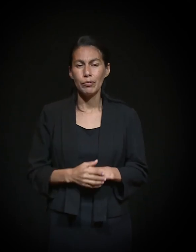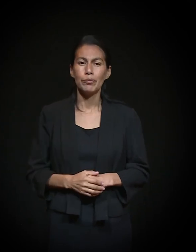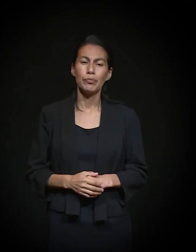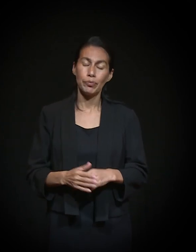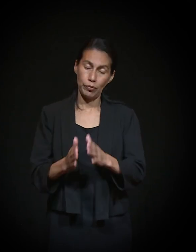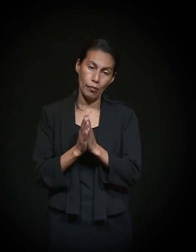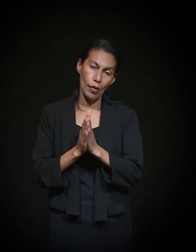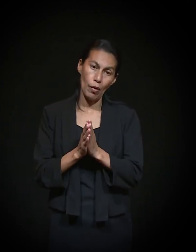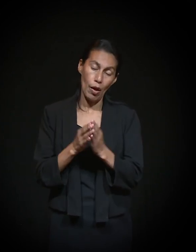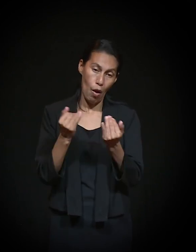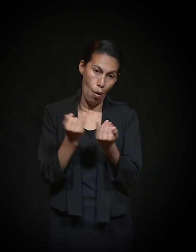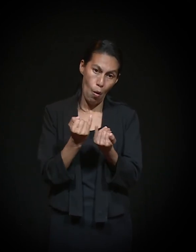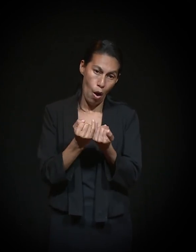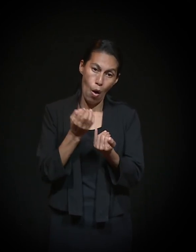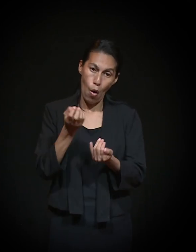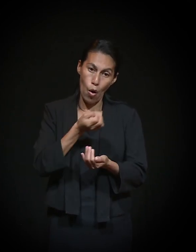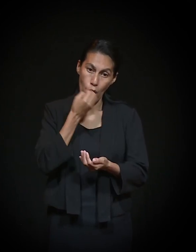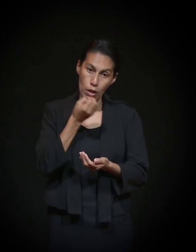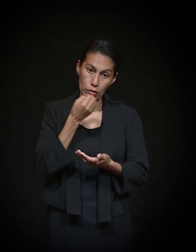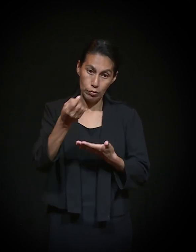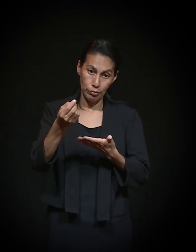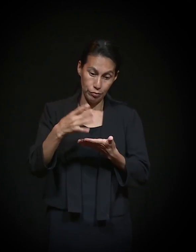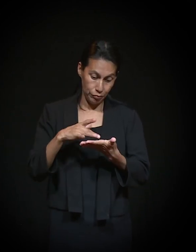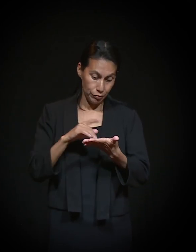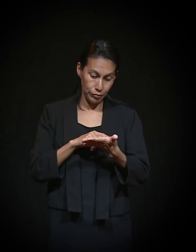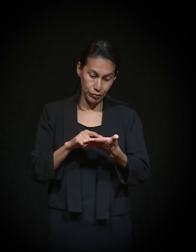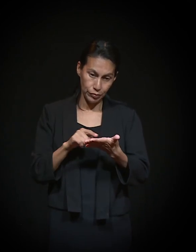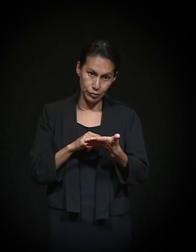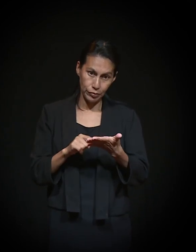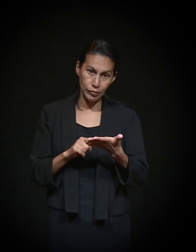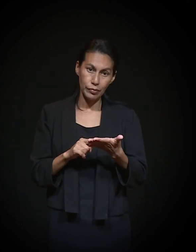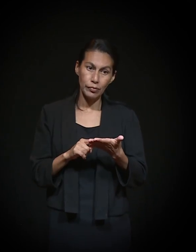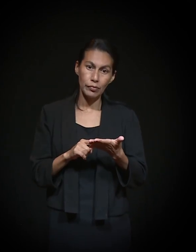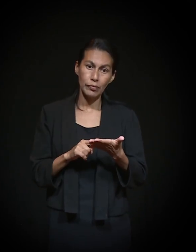por estas oraciones que tenemos aquí, que nos han llegado.